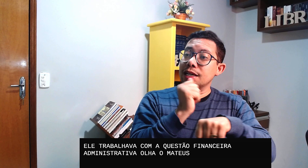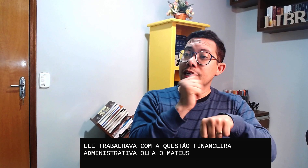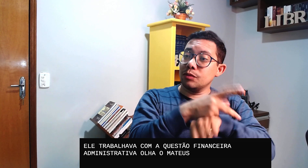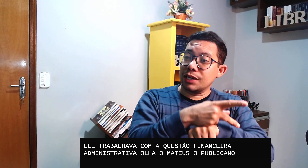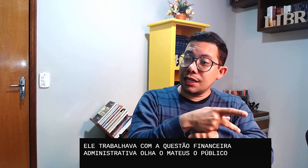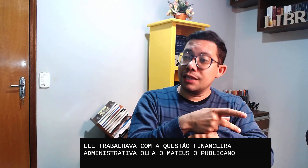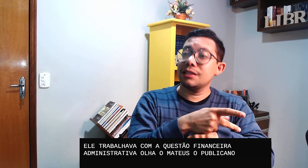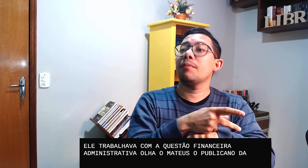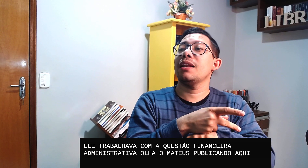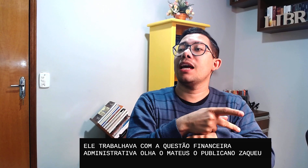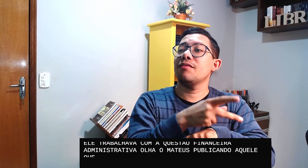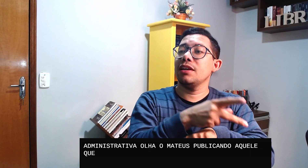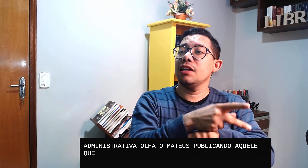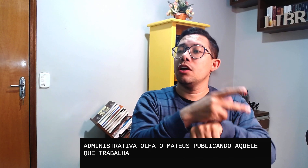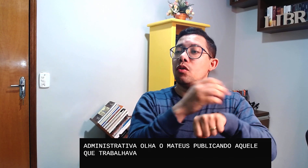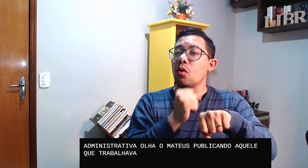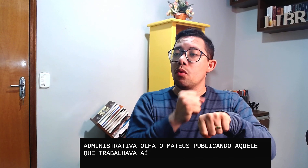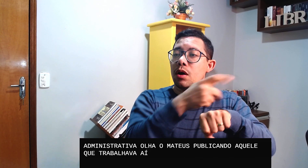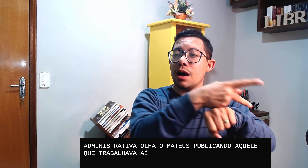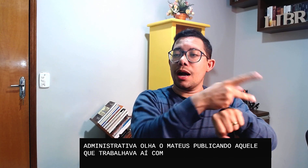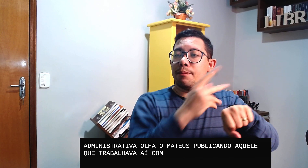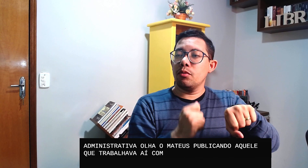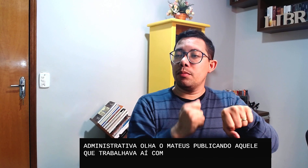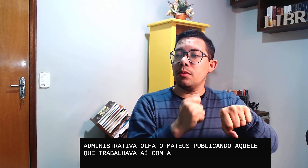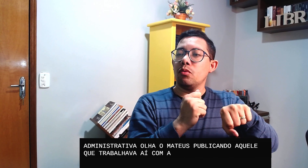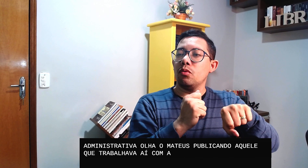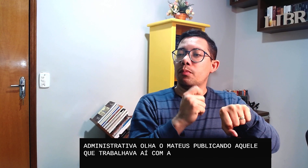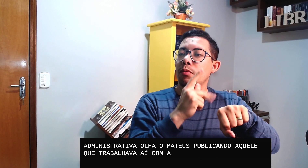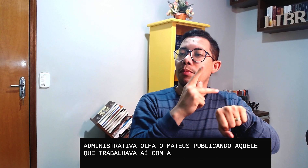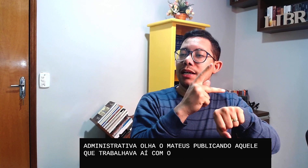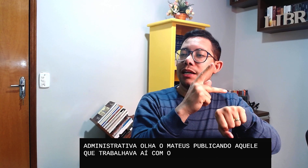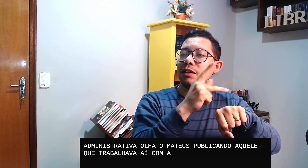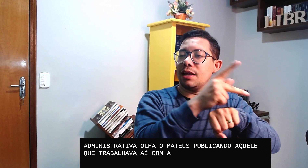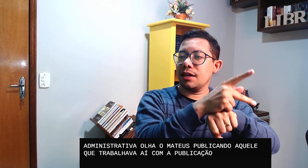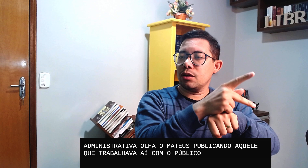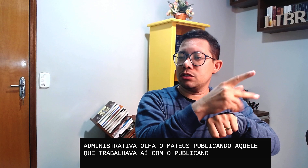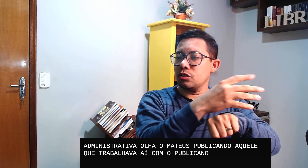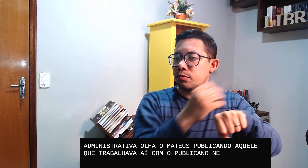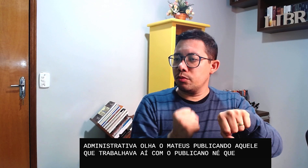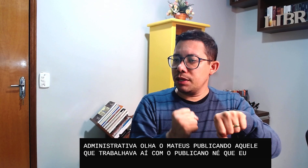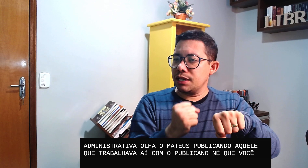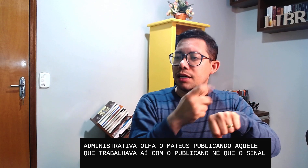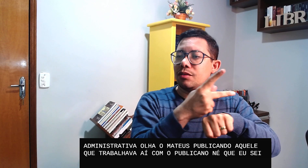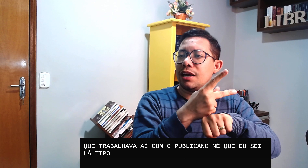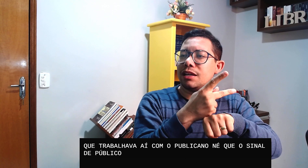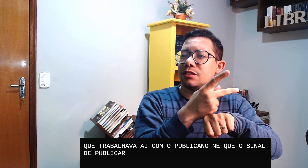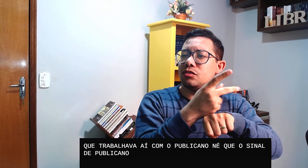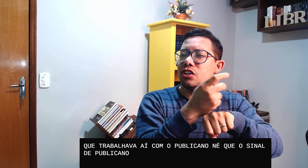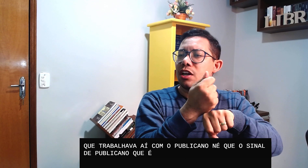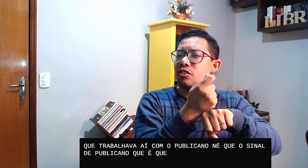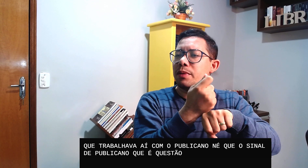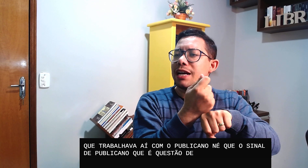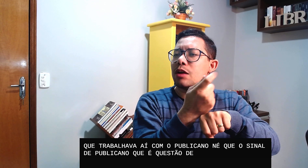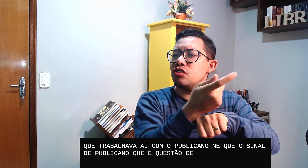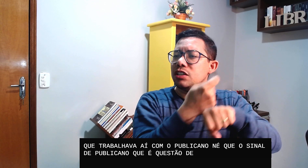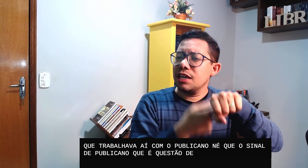publicano, aquele que trabalhava aí com o publicano, né? Que é o sinal de publicano, que é a questão de pegar dinheiro,